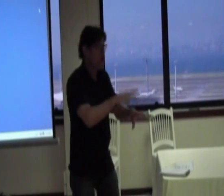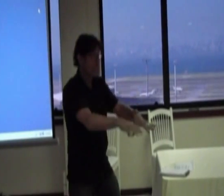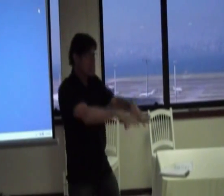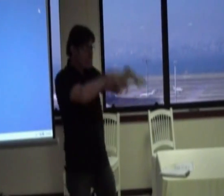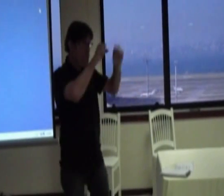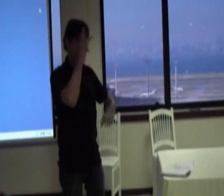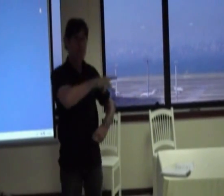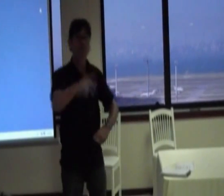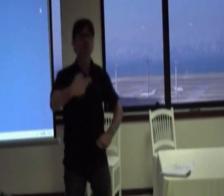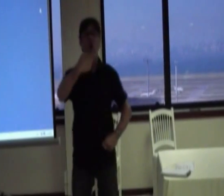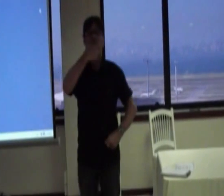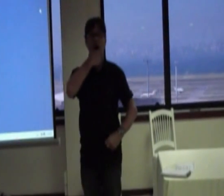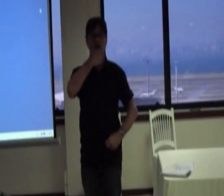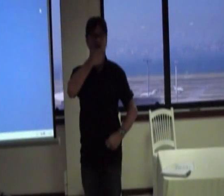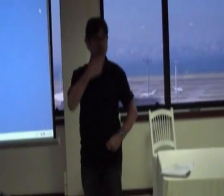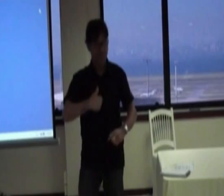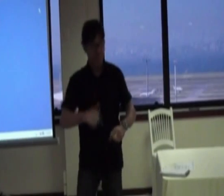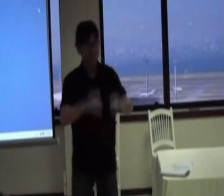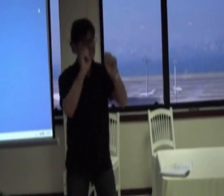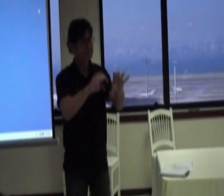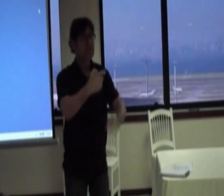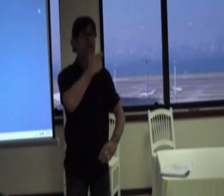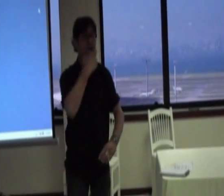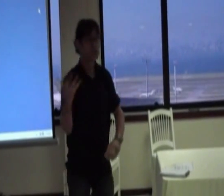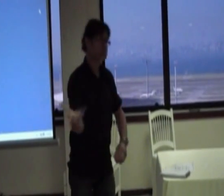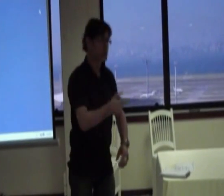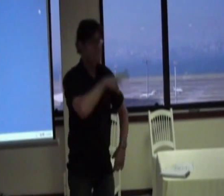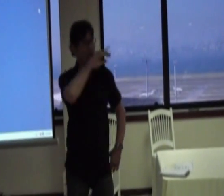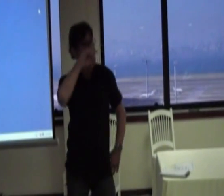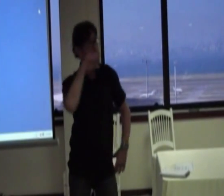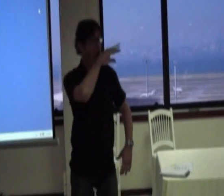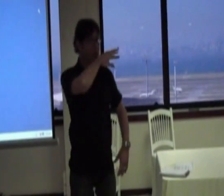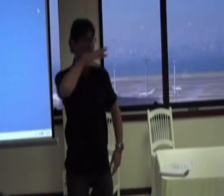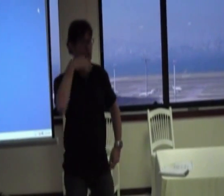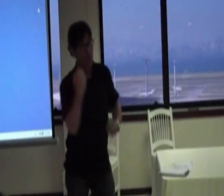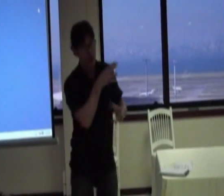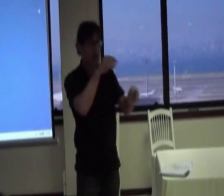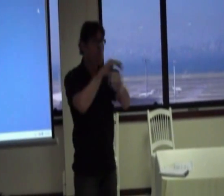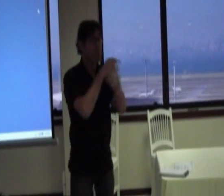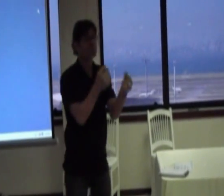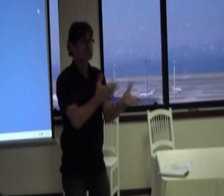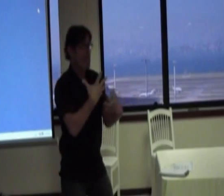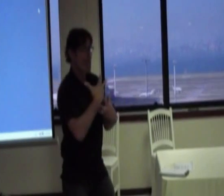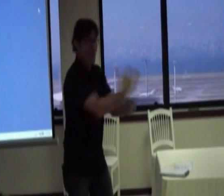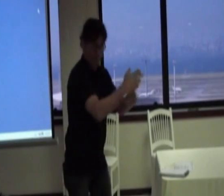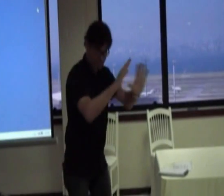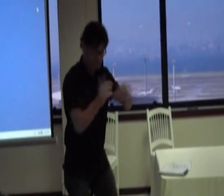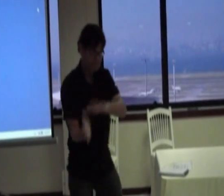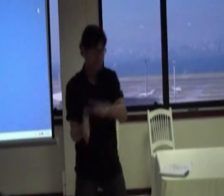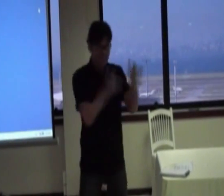inglesa, os estudos acadêmicos voltados ao ensino da língua inglesa para uma segunda língua, né, para aquelas crianças que estão aprendendo. E ali tem